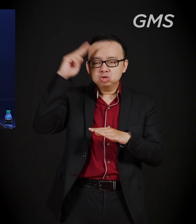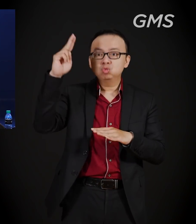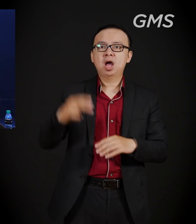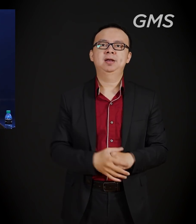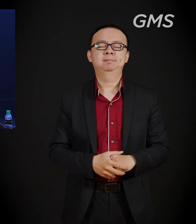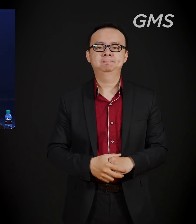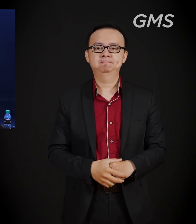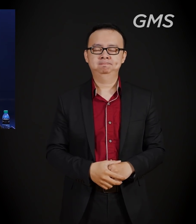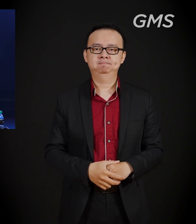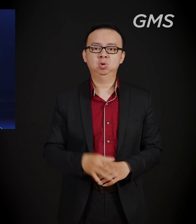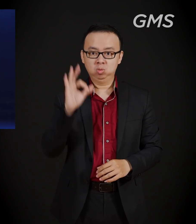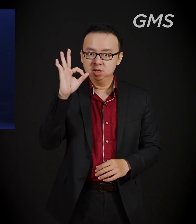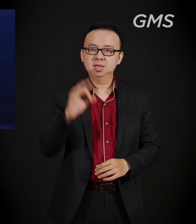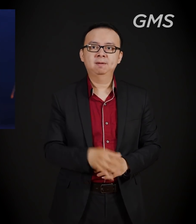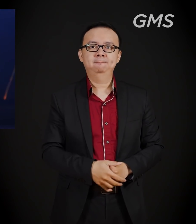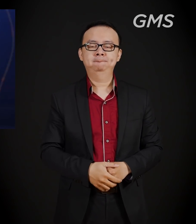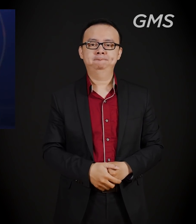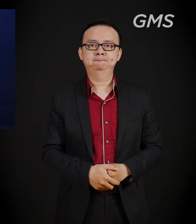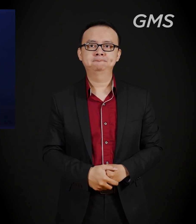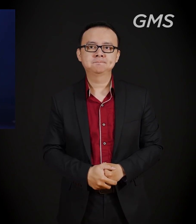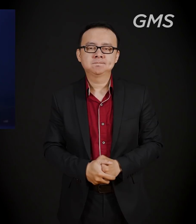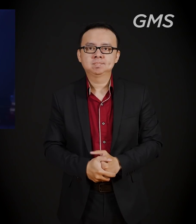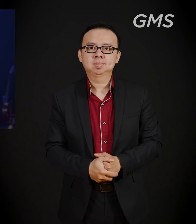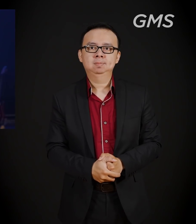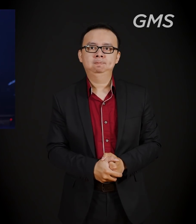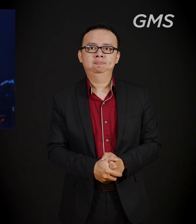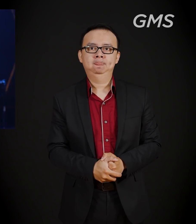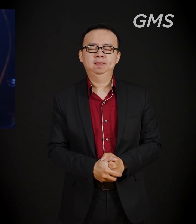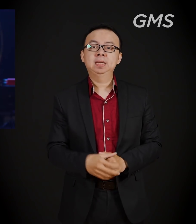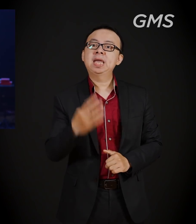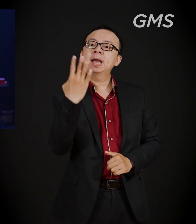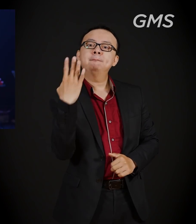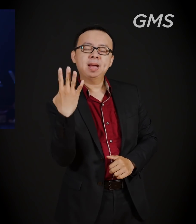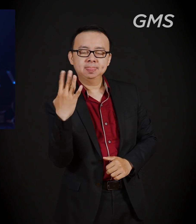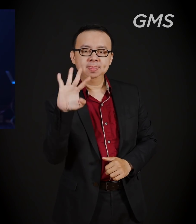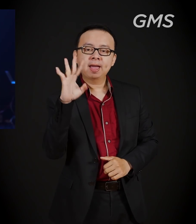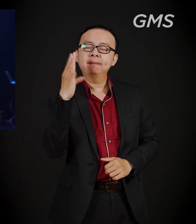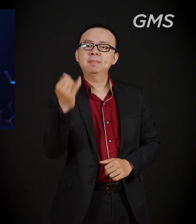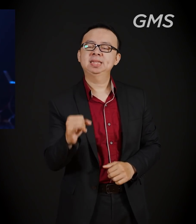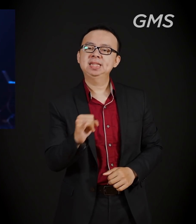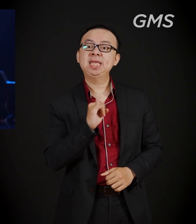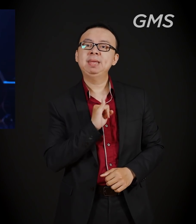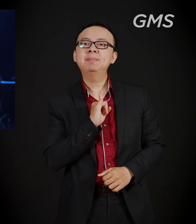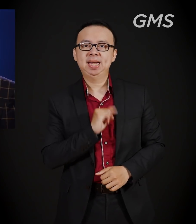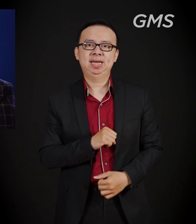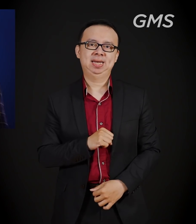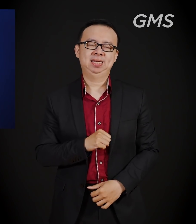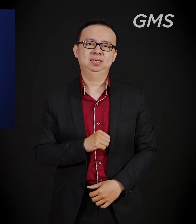Yang setuju sama saya katakan amin. Yang keempat, iman.